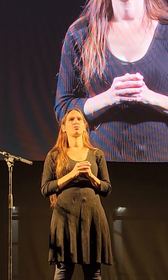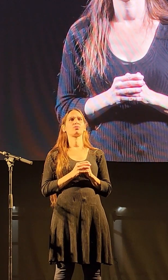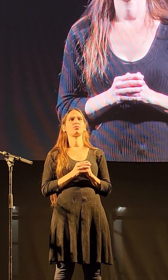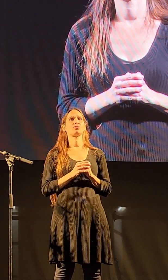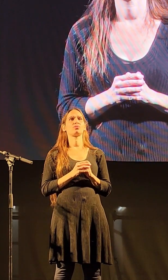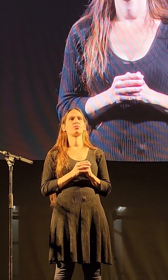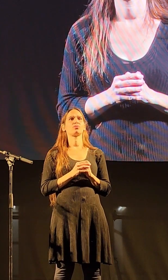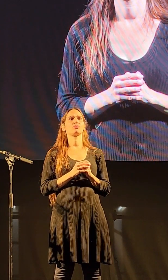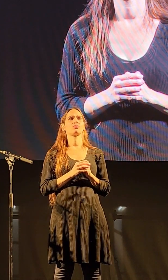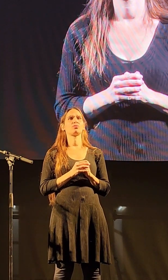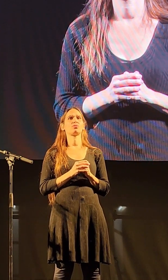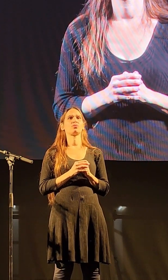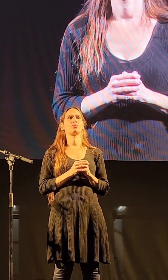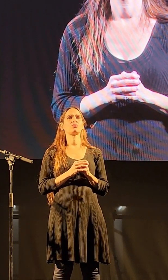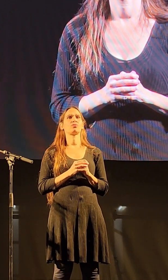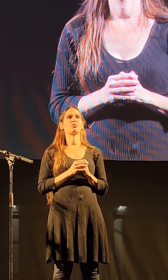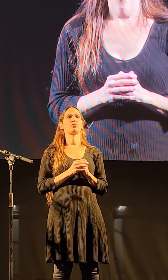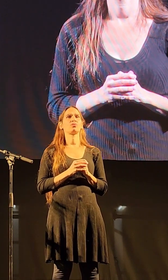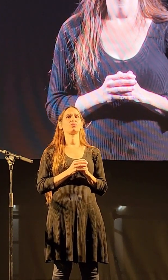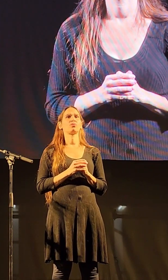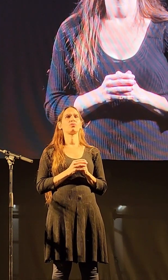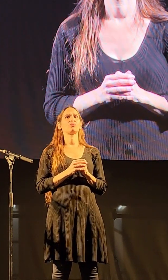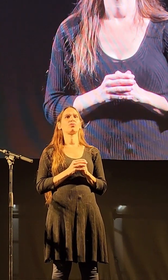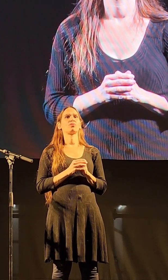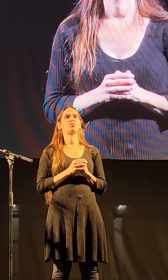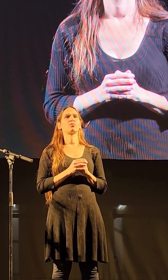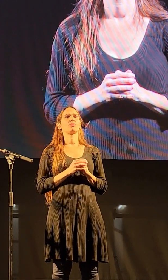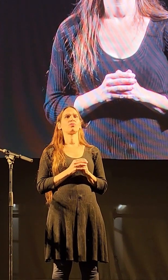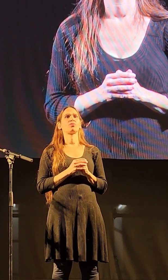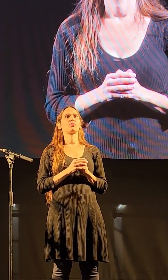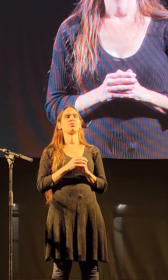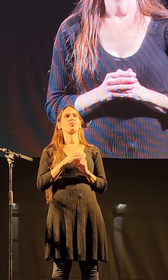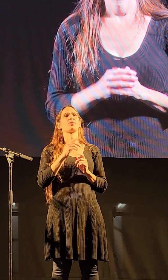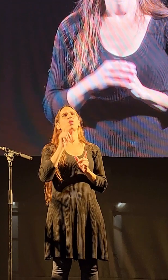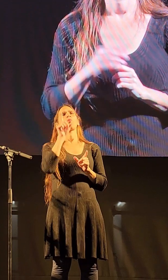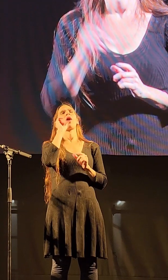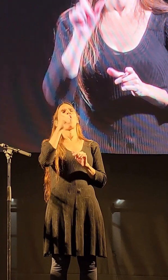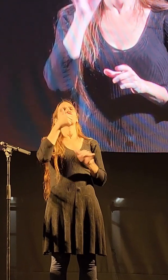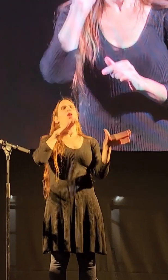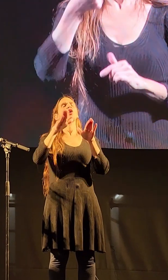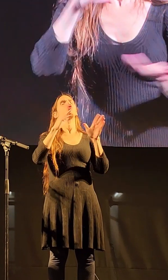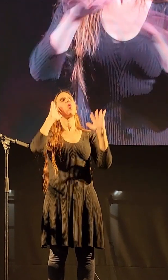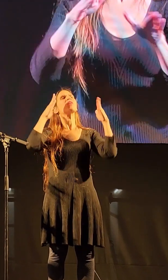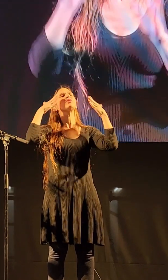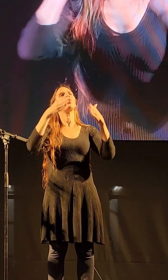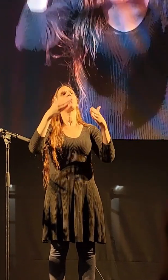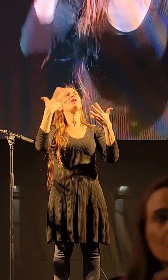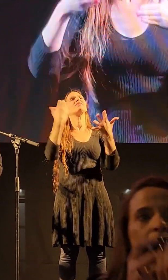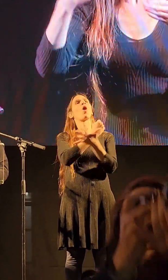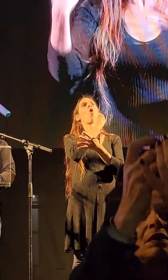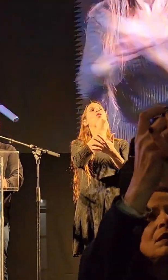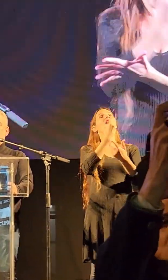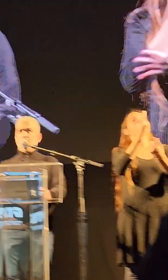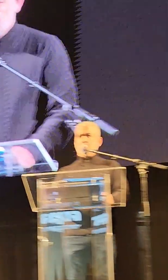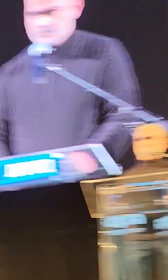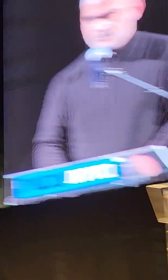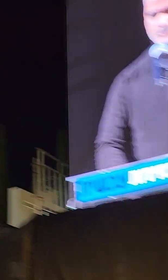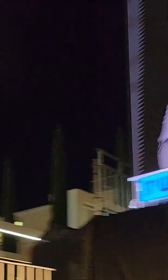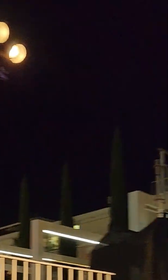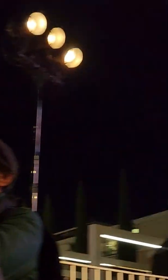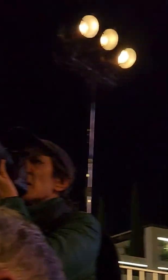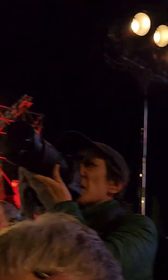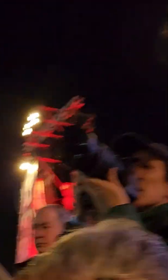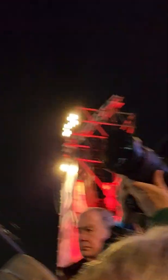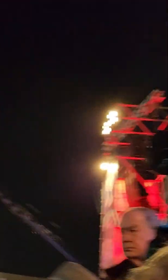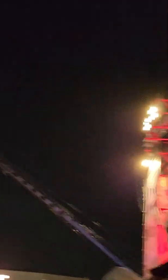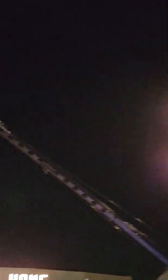ראש ממשלה שעסוק בניצחון המוחלט של עצמו ללא אופק מדיני